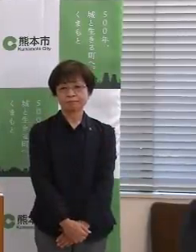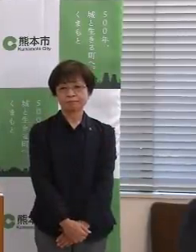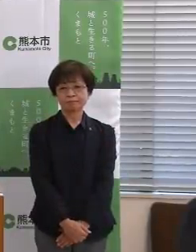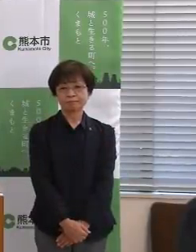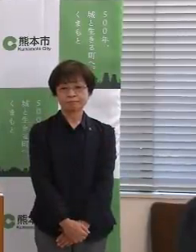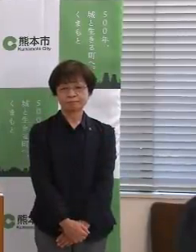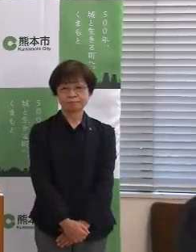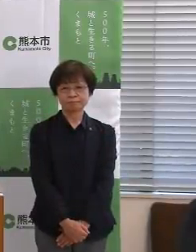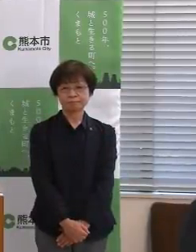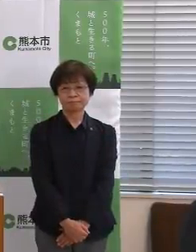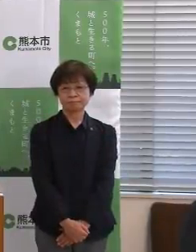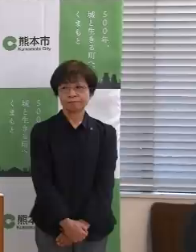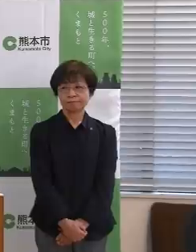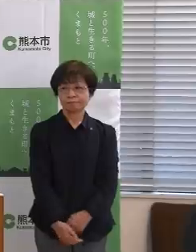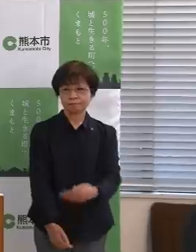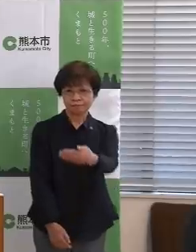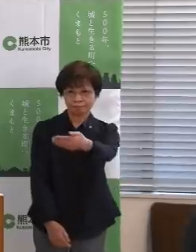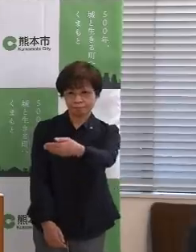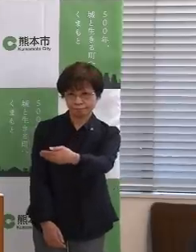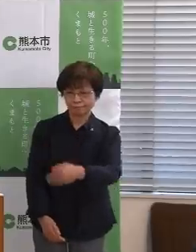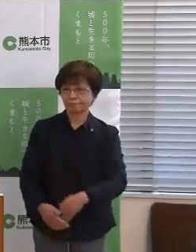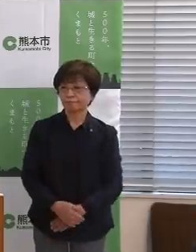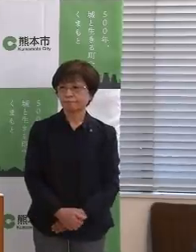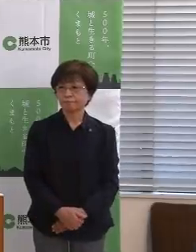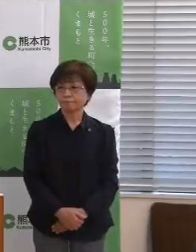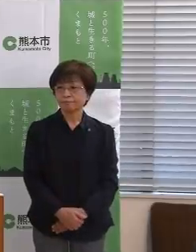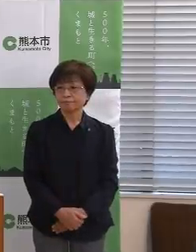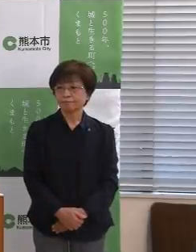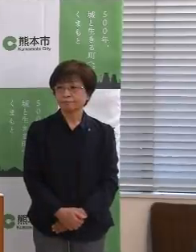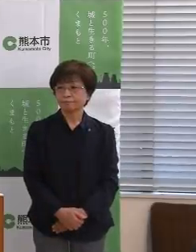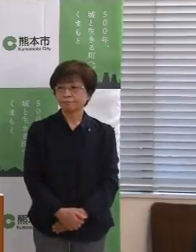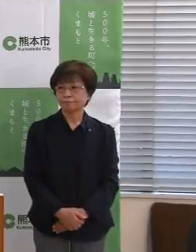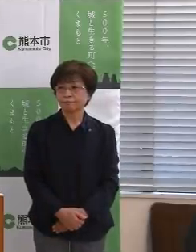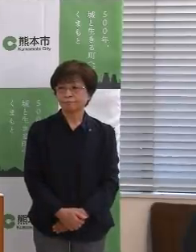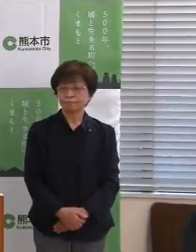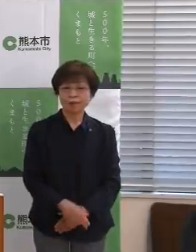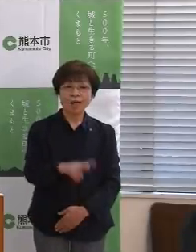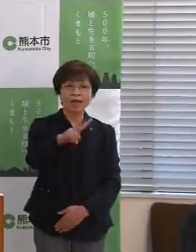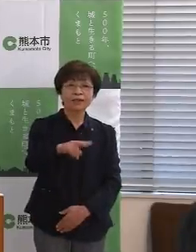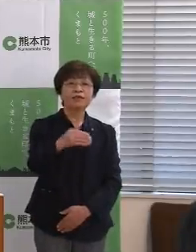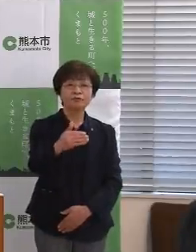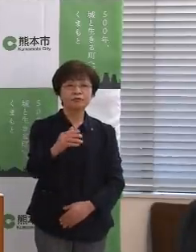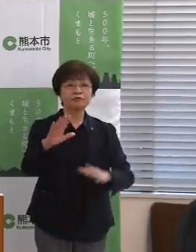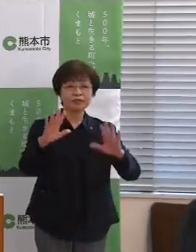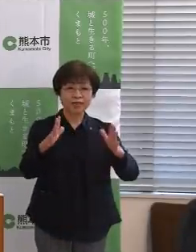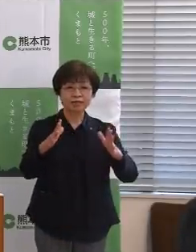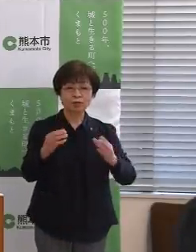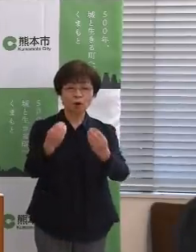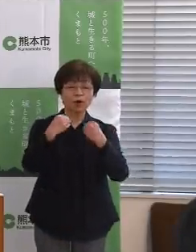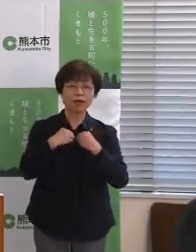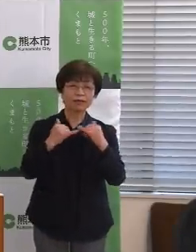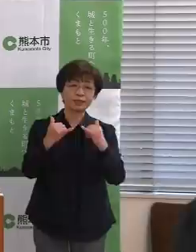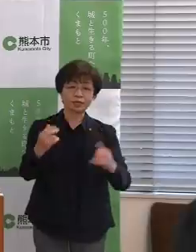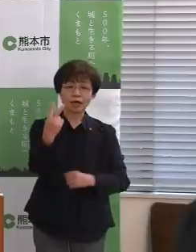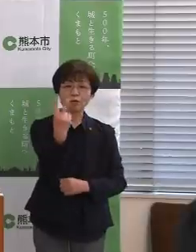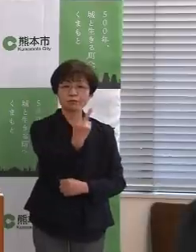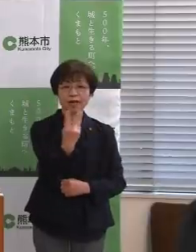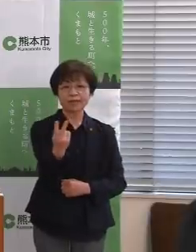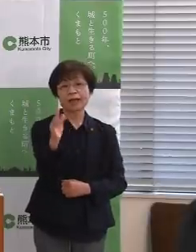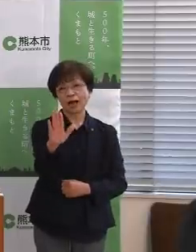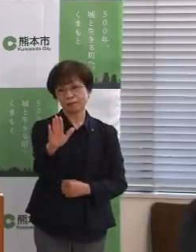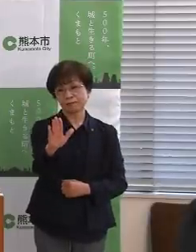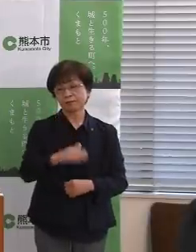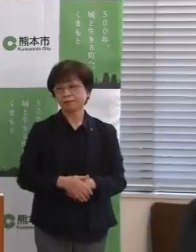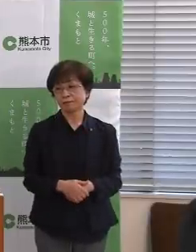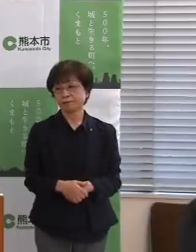それでは各社よりお受けいたします。 はい、どうぞ。 すみません、リンクなし感染者お二方、うん、 はい、 について